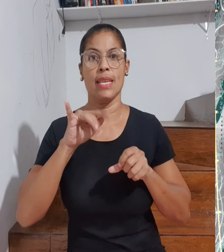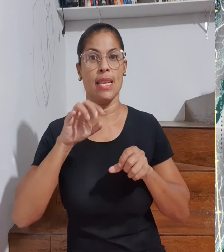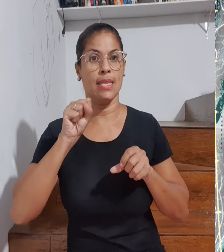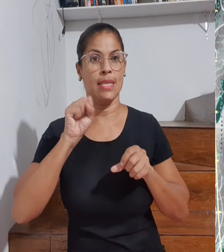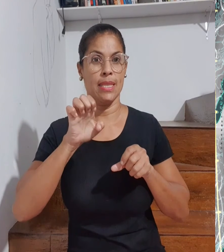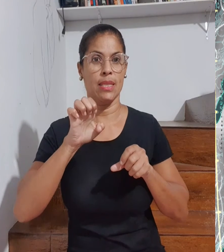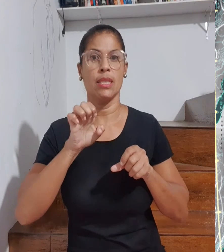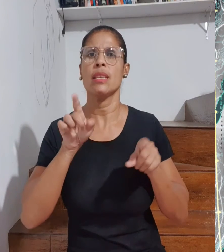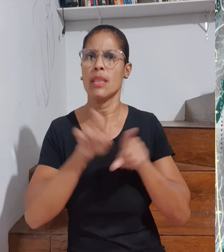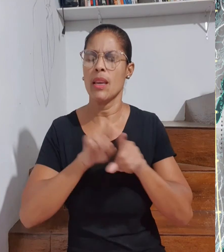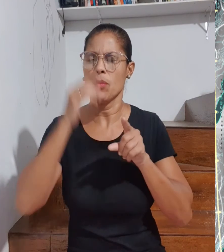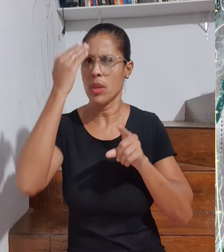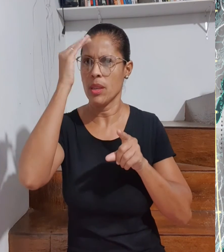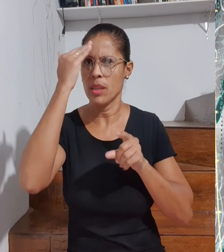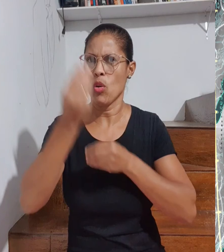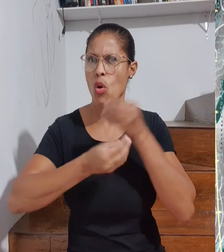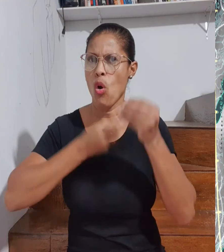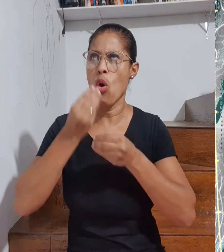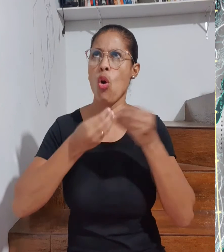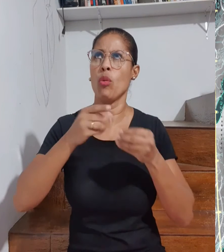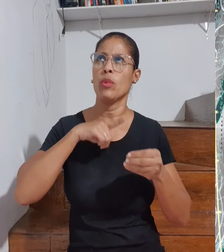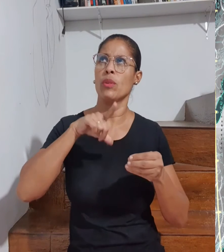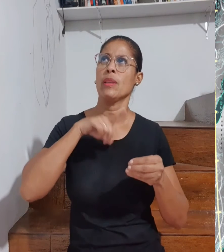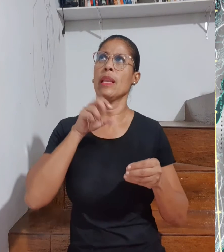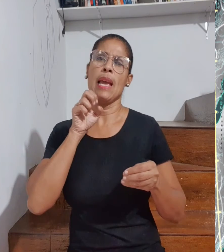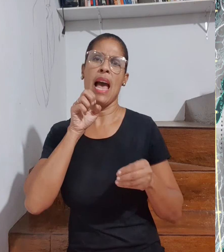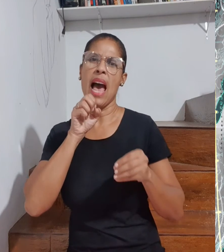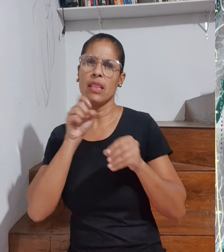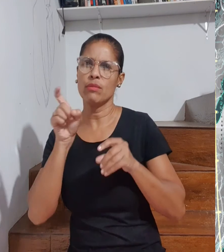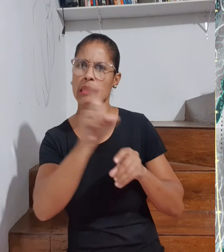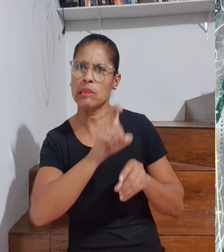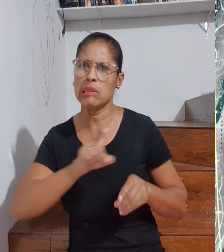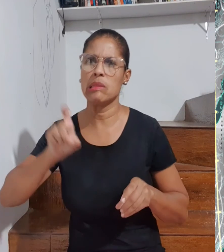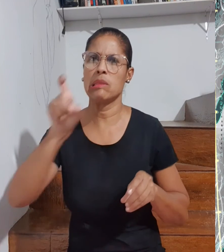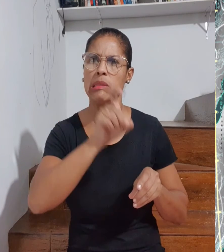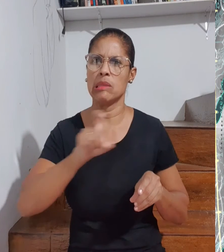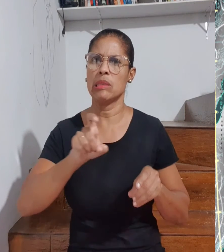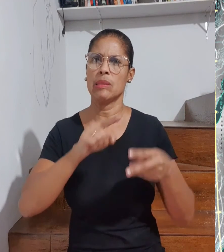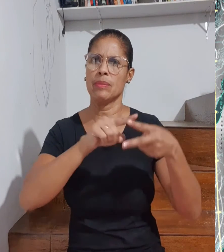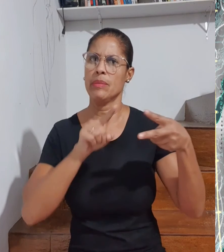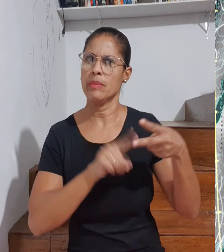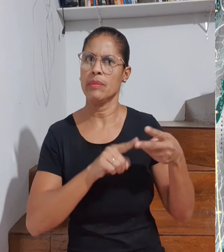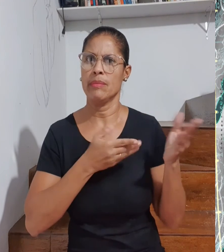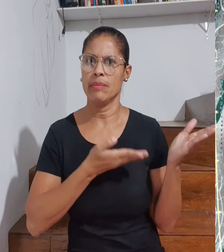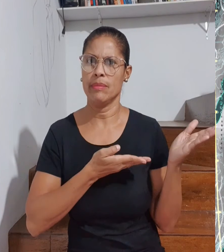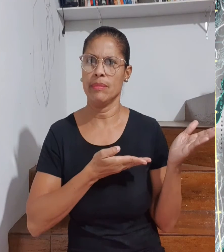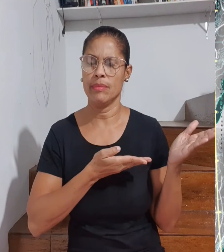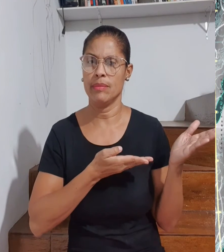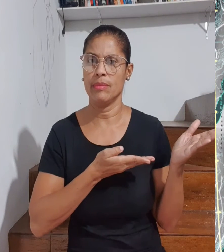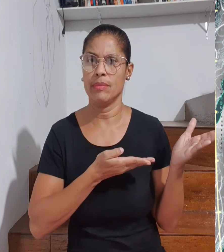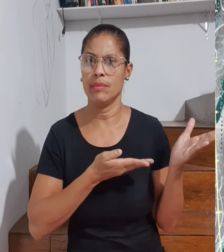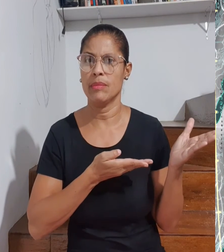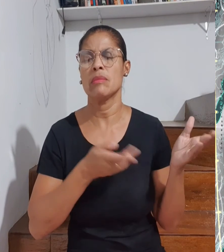também explica o mecanismo de ação de alguns inseticidas, como os inseticidas organofosforados e os